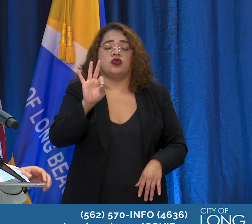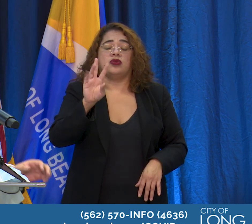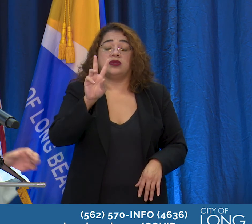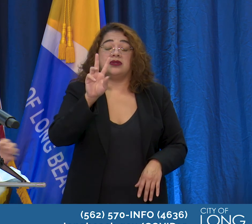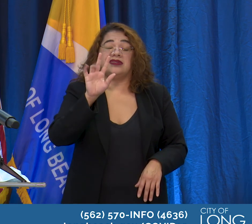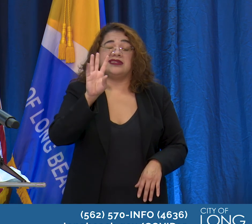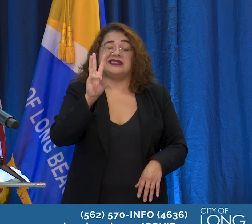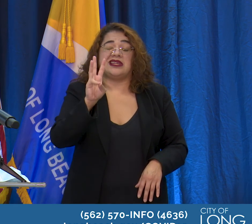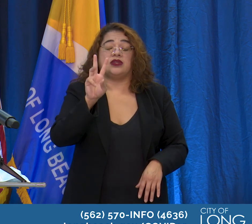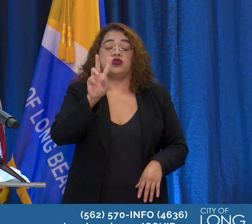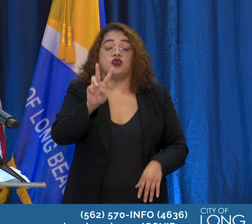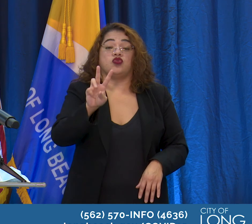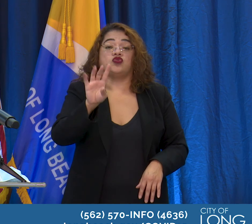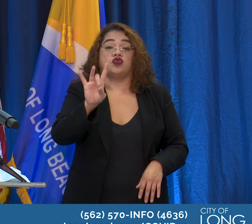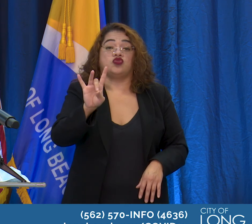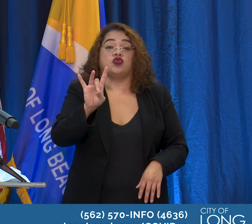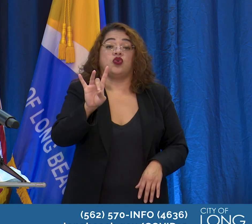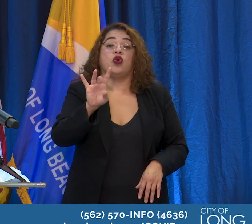888-628-9454.